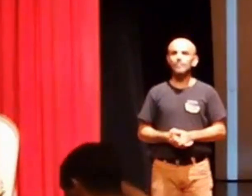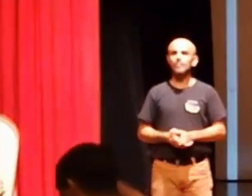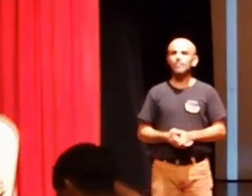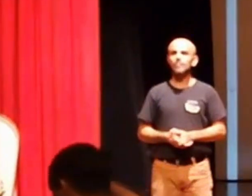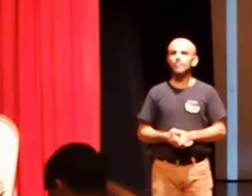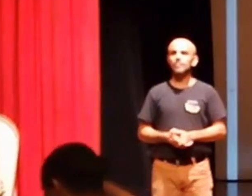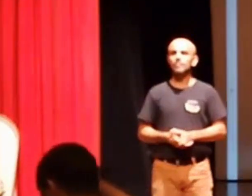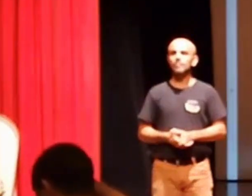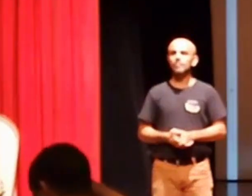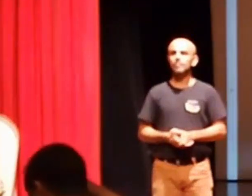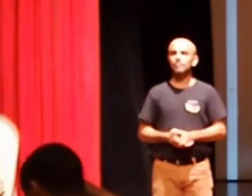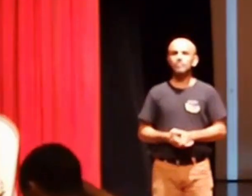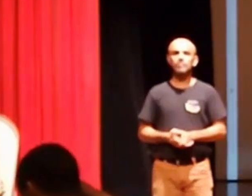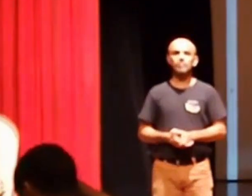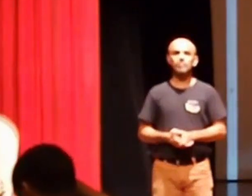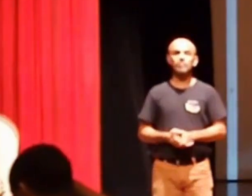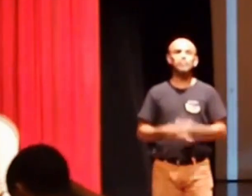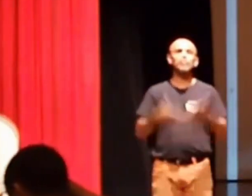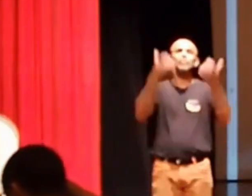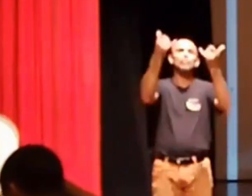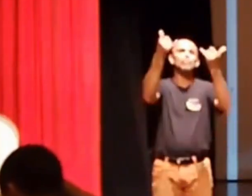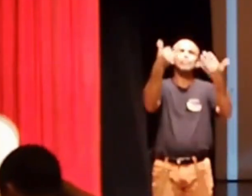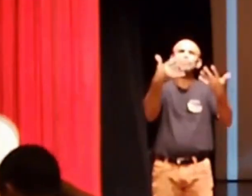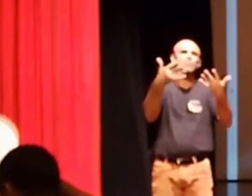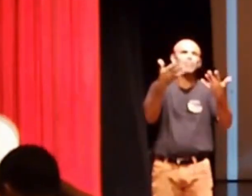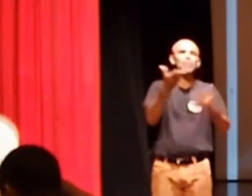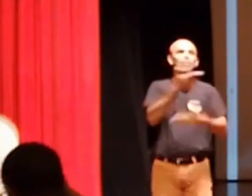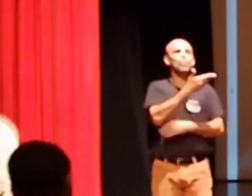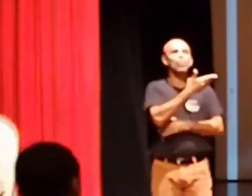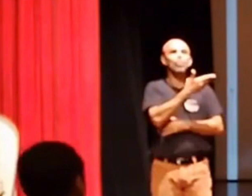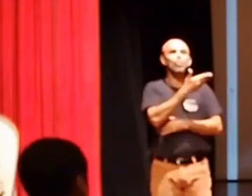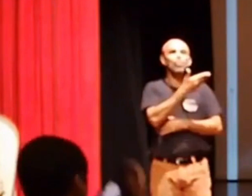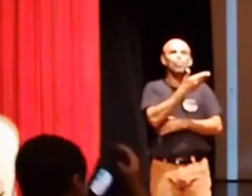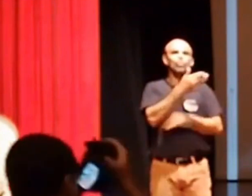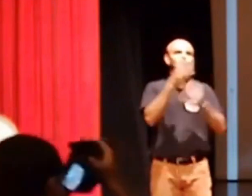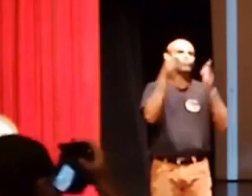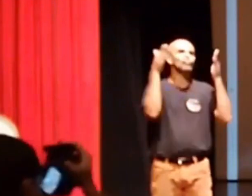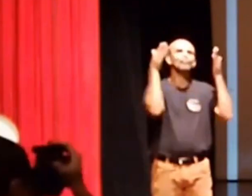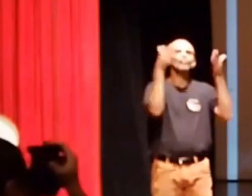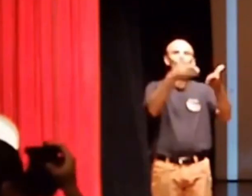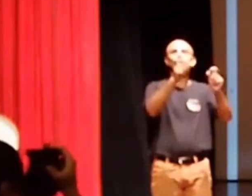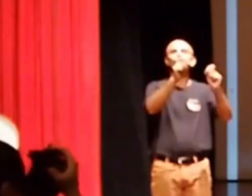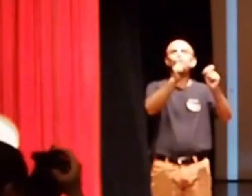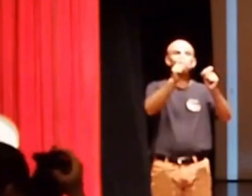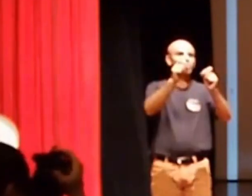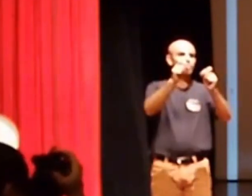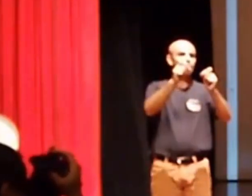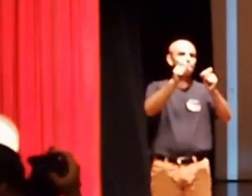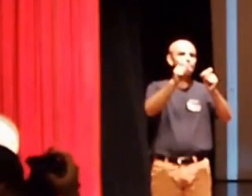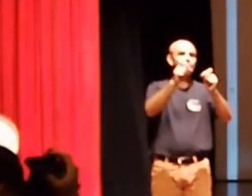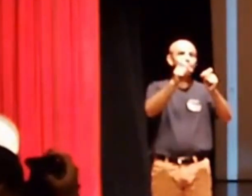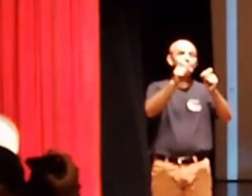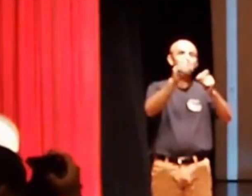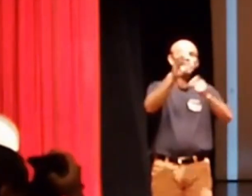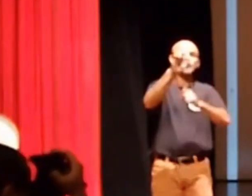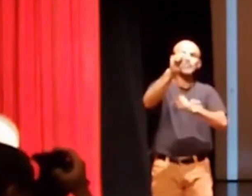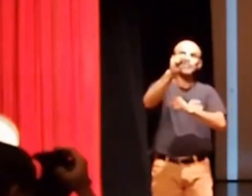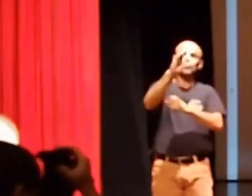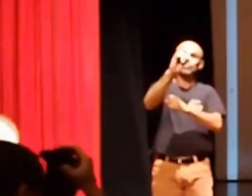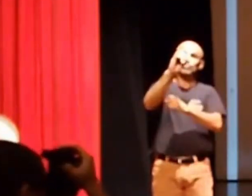Então, vamos exemplificar um pouquinho aqui para vocês, né? Falar bem especificamente sobre a escoliose.